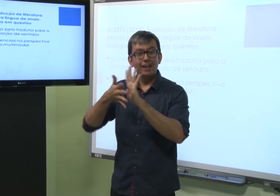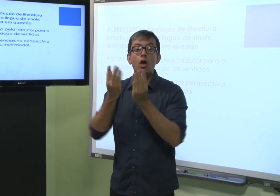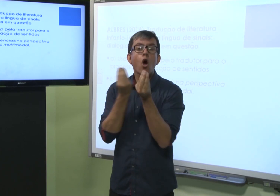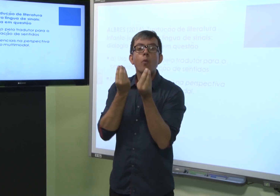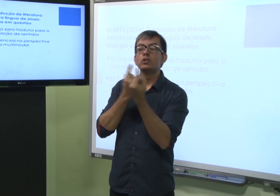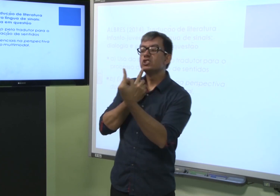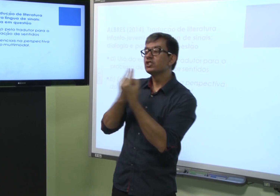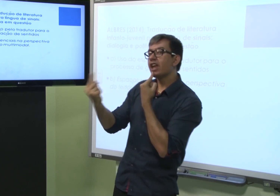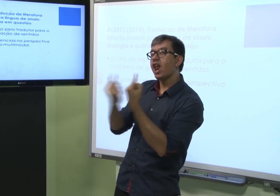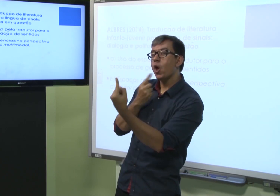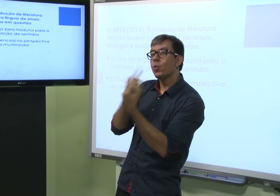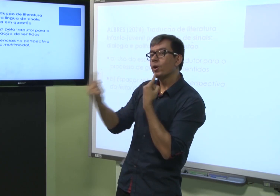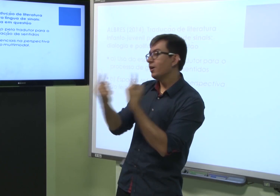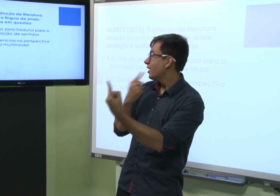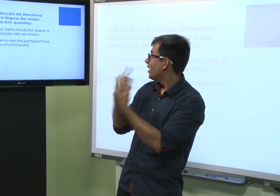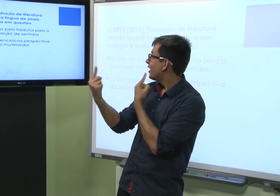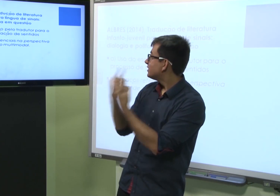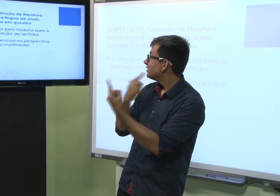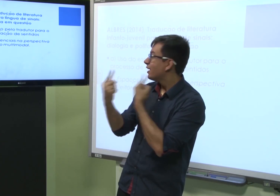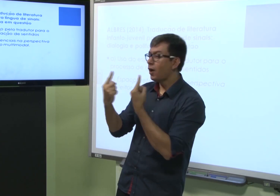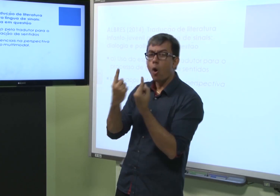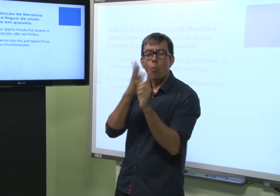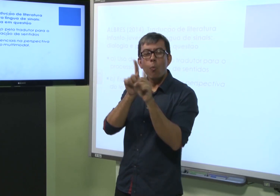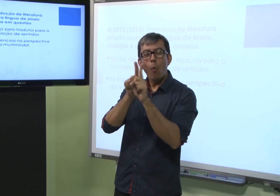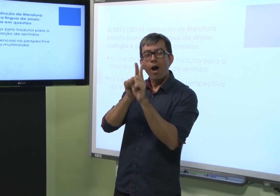Dialogia e polifonia em questão.